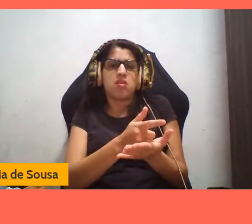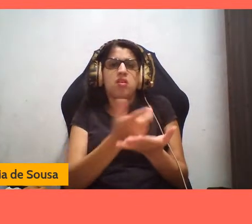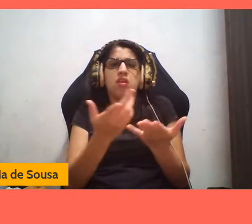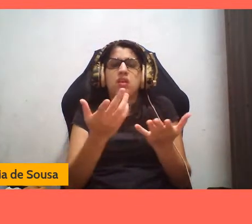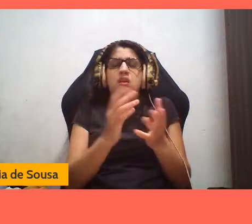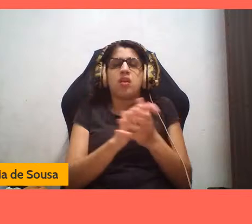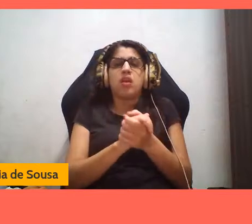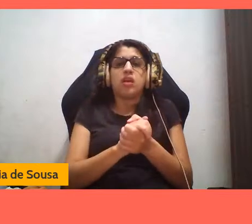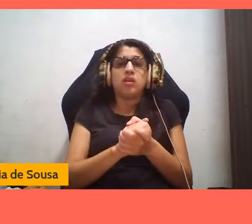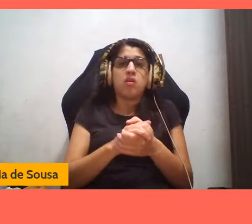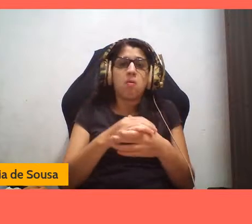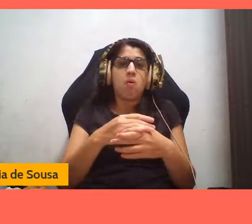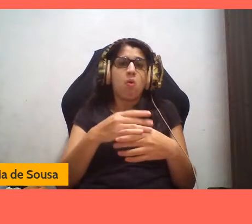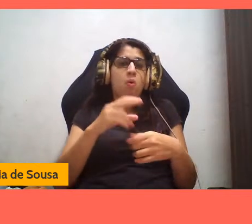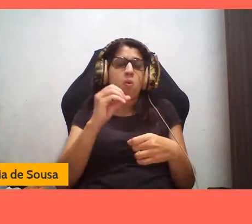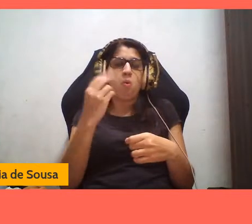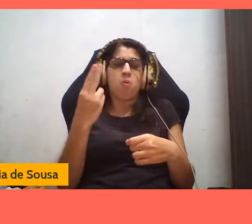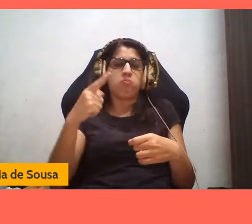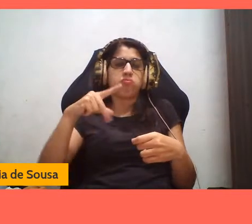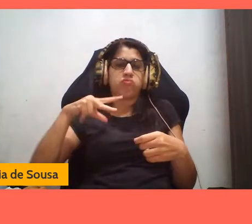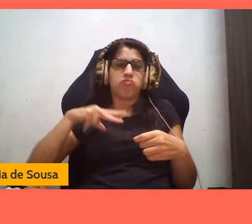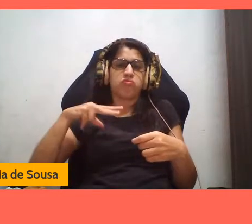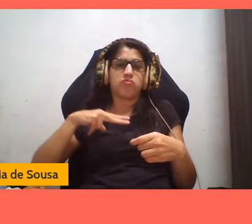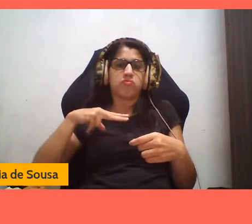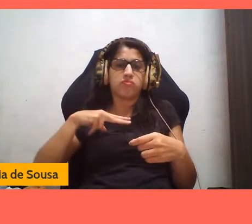Nesse ponto,